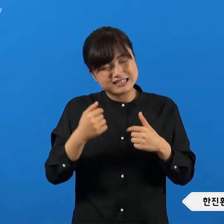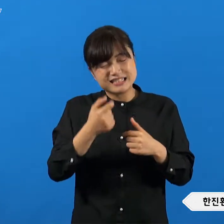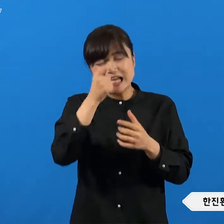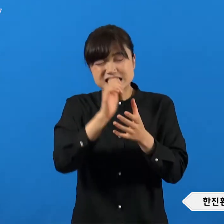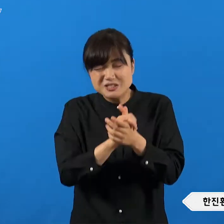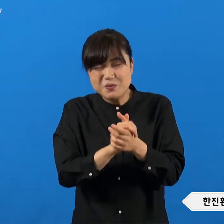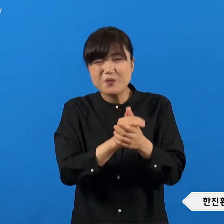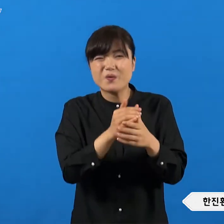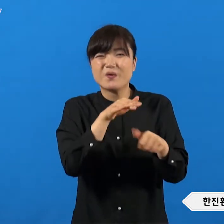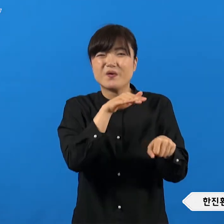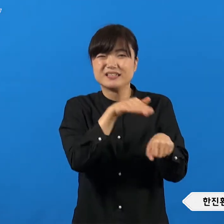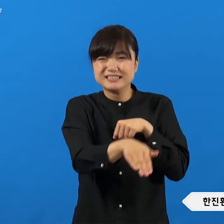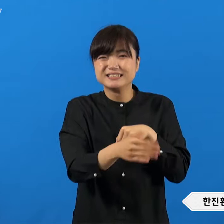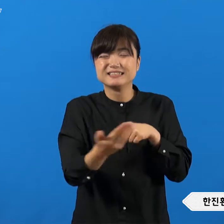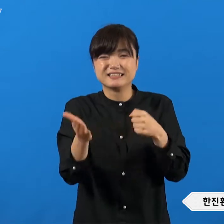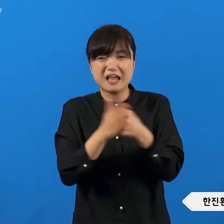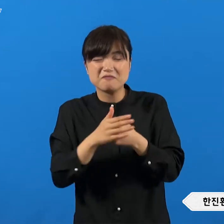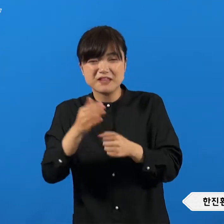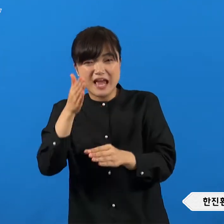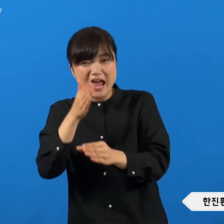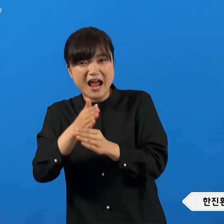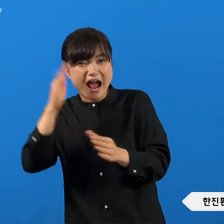장로님 별명을 버러지 장로님이라고.